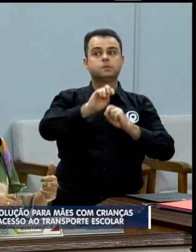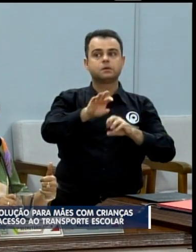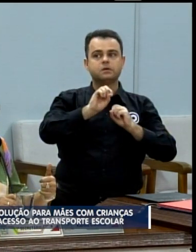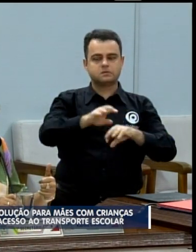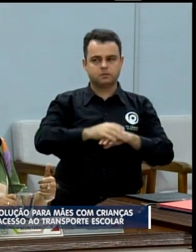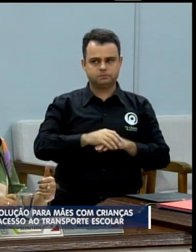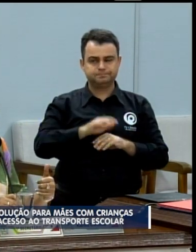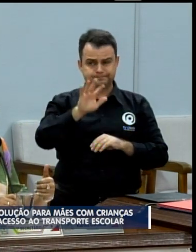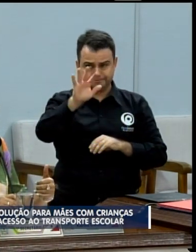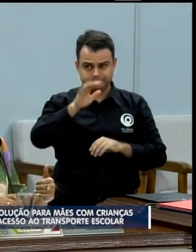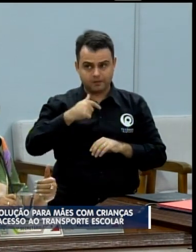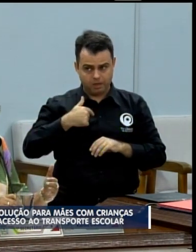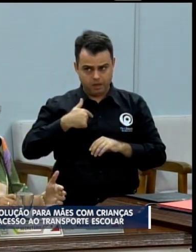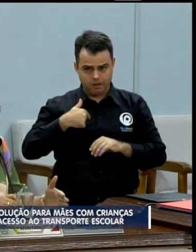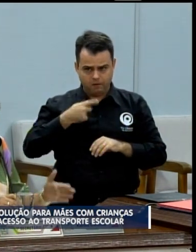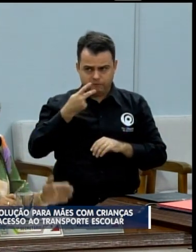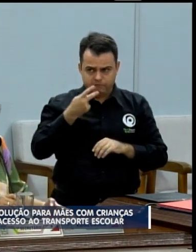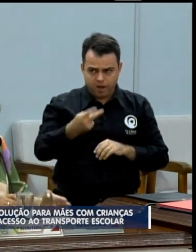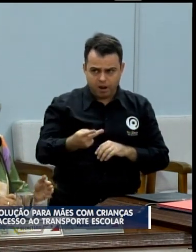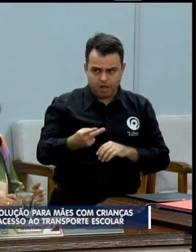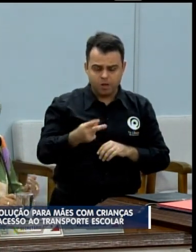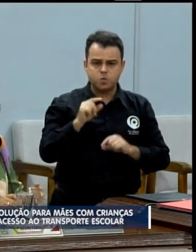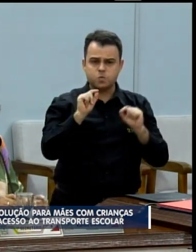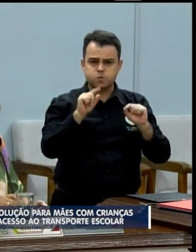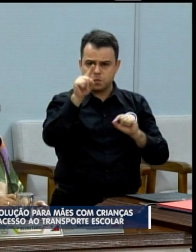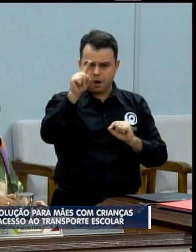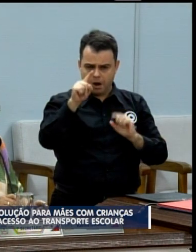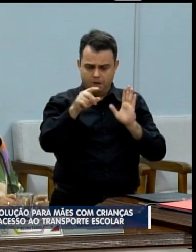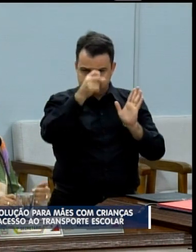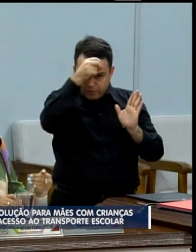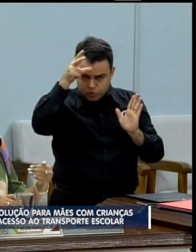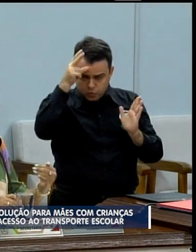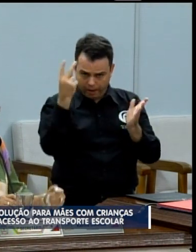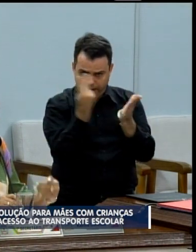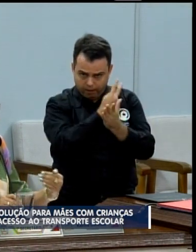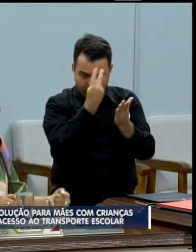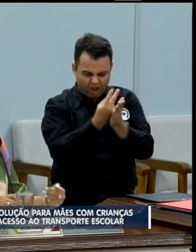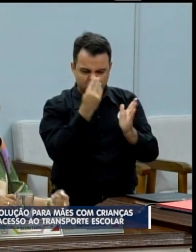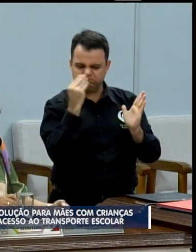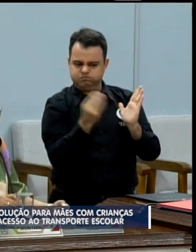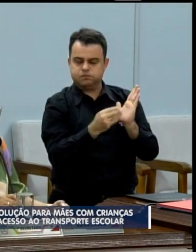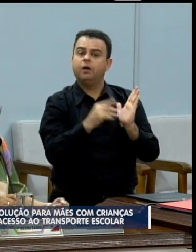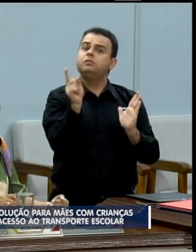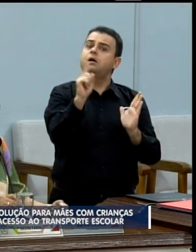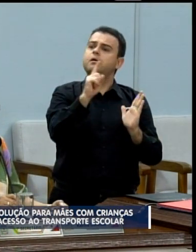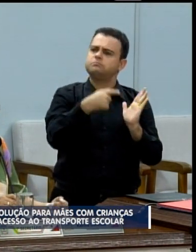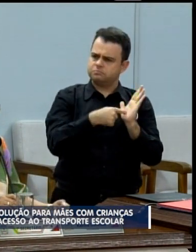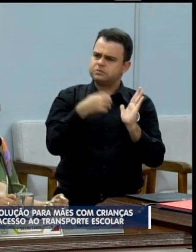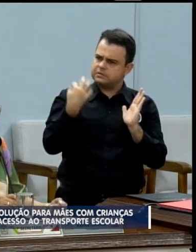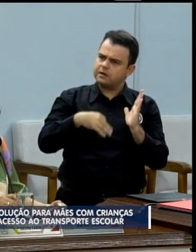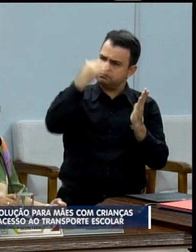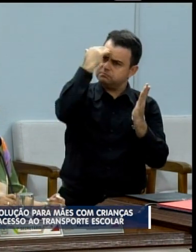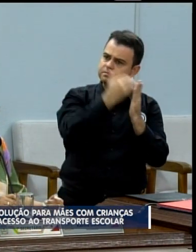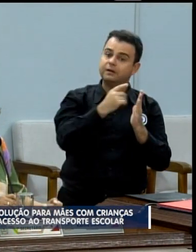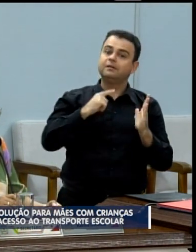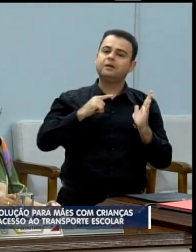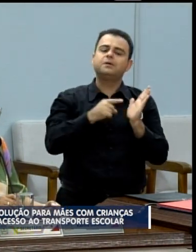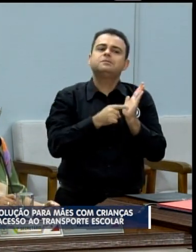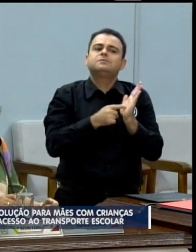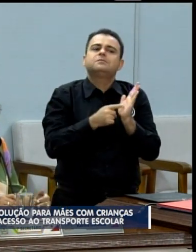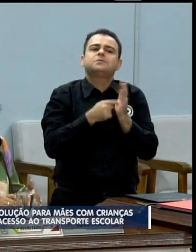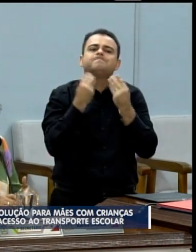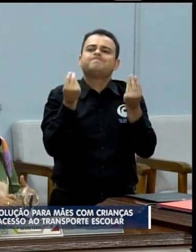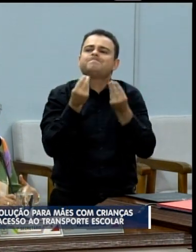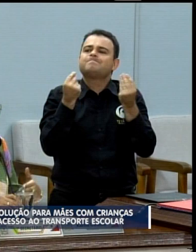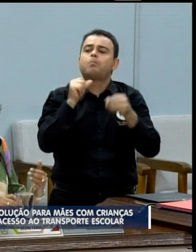está sendo, não está cumprindo o que está na lei, mas a gente precisa rever a lei, justamente pela idade das